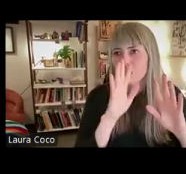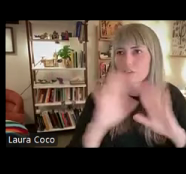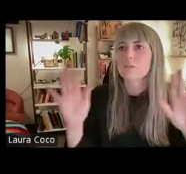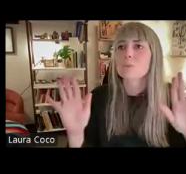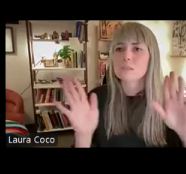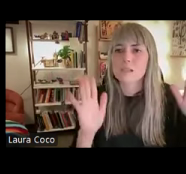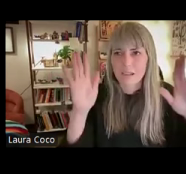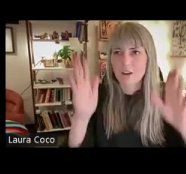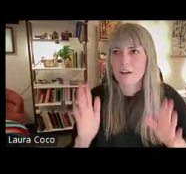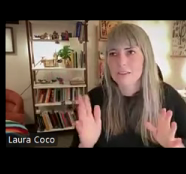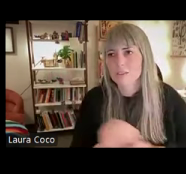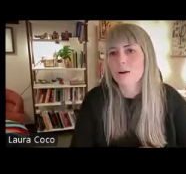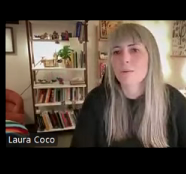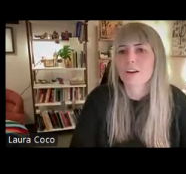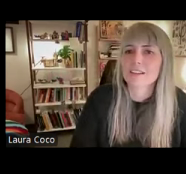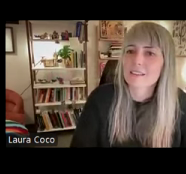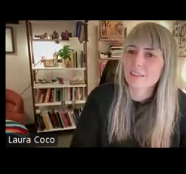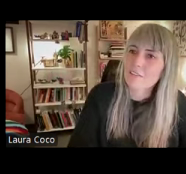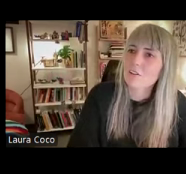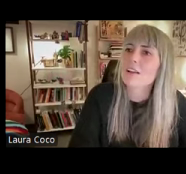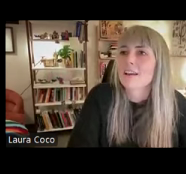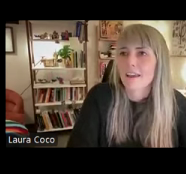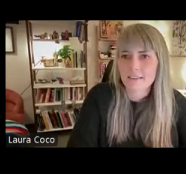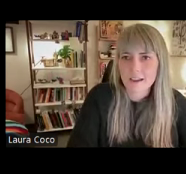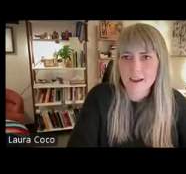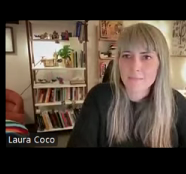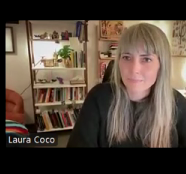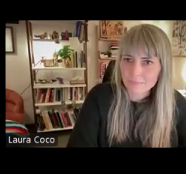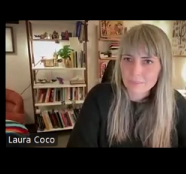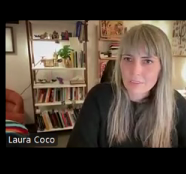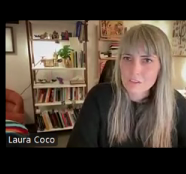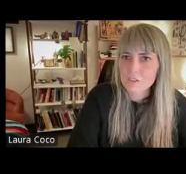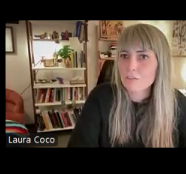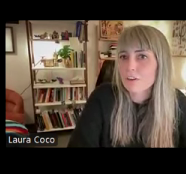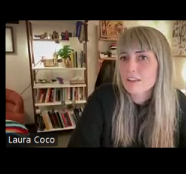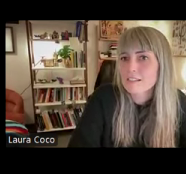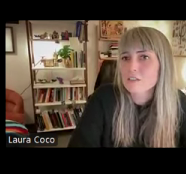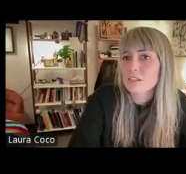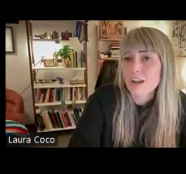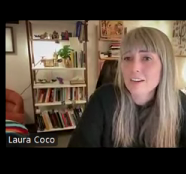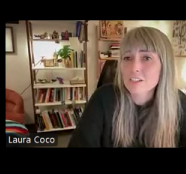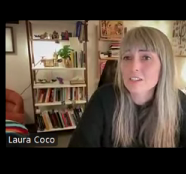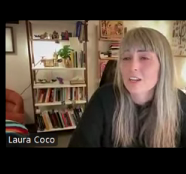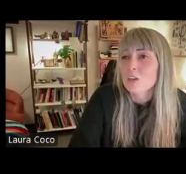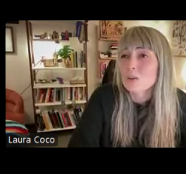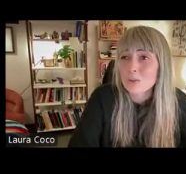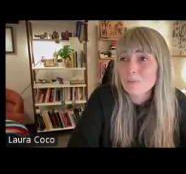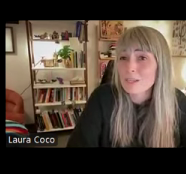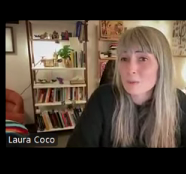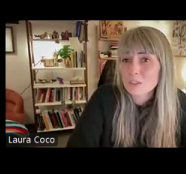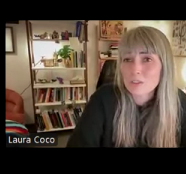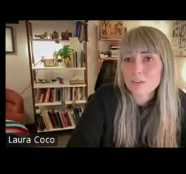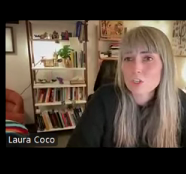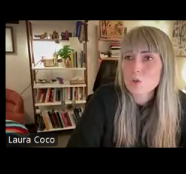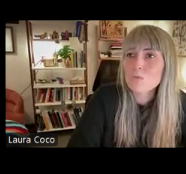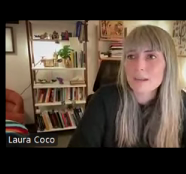sonido al que ustedes están expuestas, ¿no? Como es el arado. Eh, es el nivel y el You can tiempo. only be